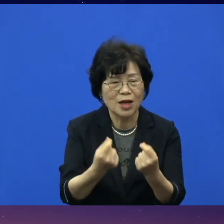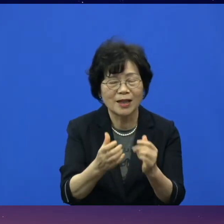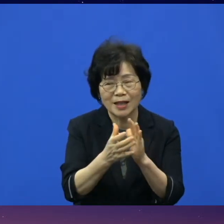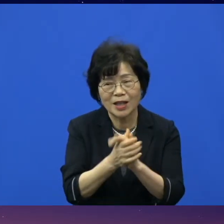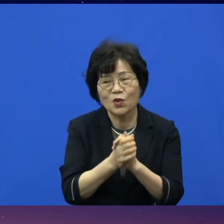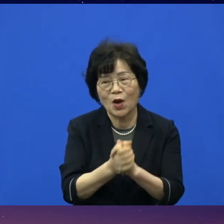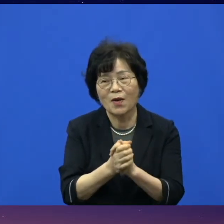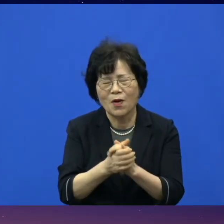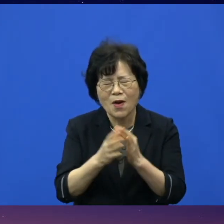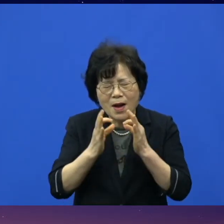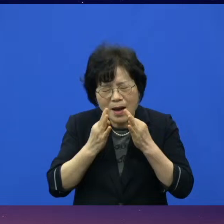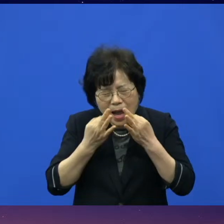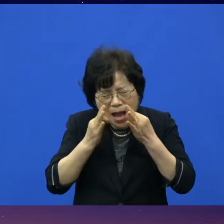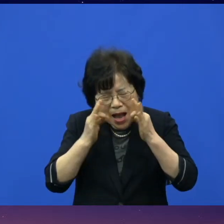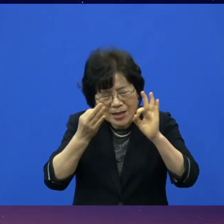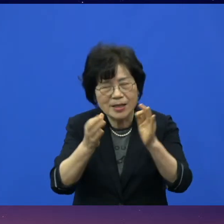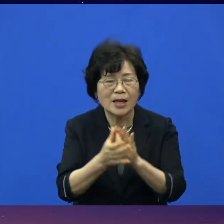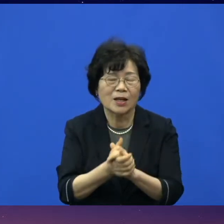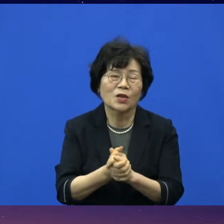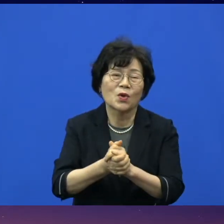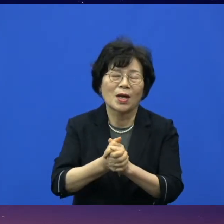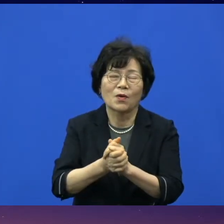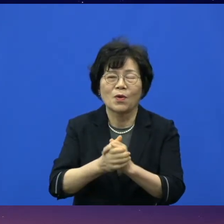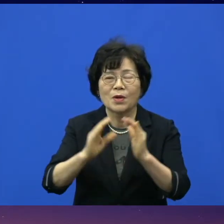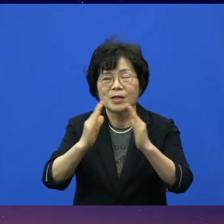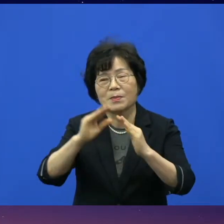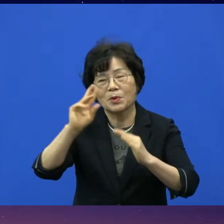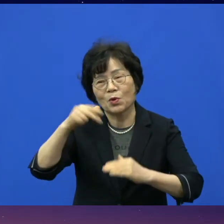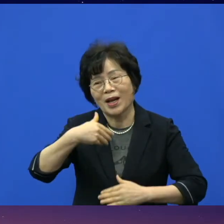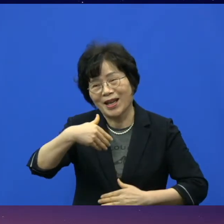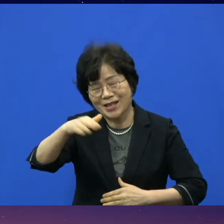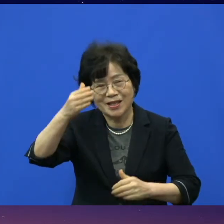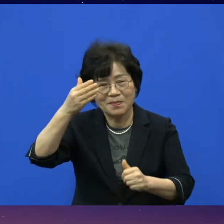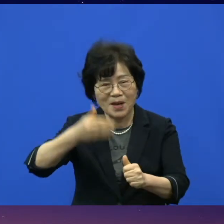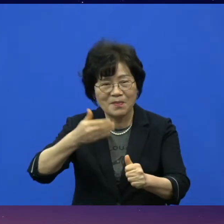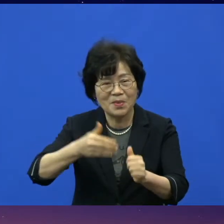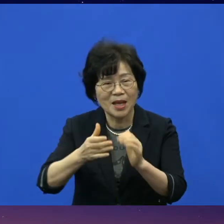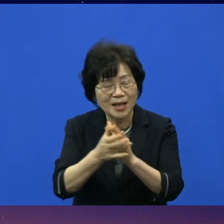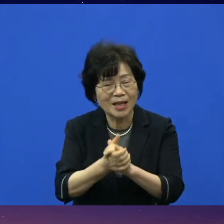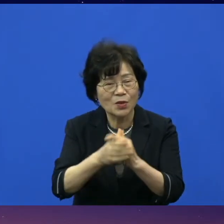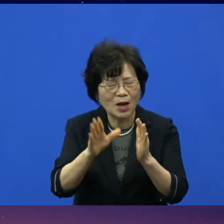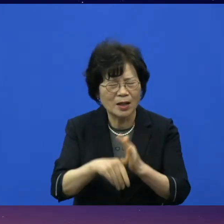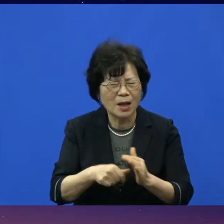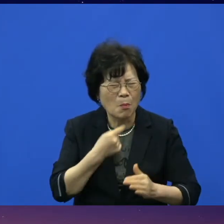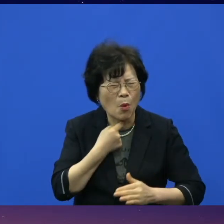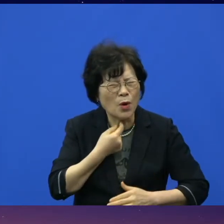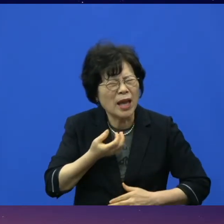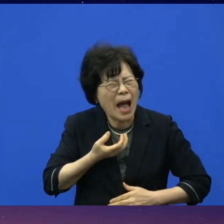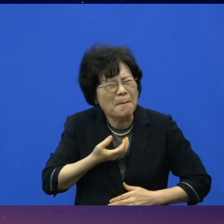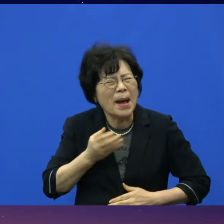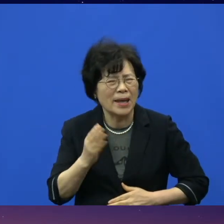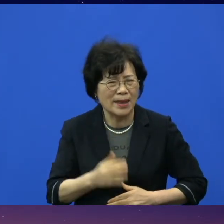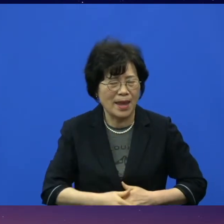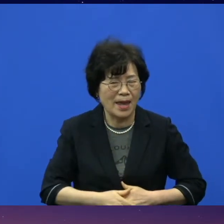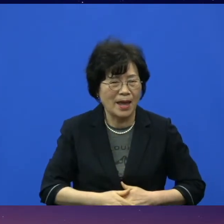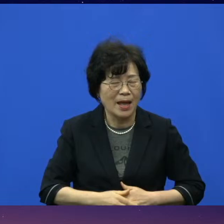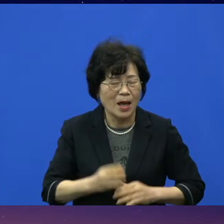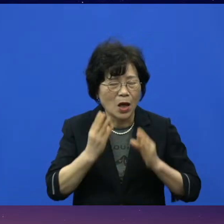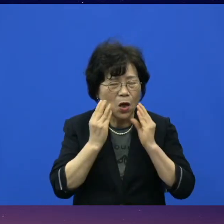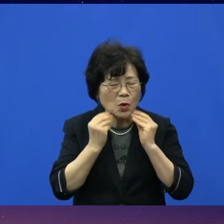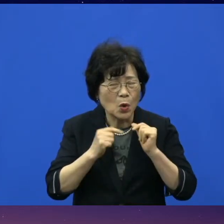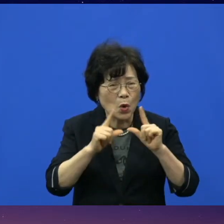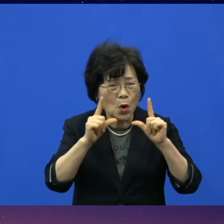그냥 간절하게 기도하고 가시길 바랍니다. 기도하실 때 목이 좀 쉬어야 돼요. 목이 토요일 아침 목 안